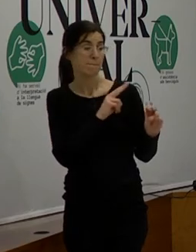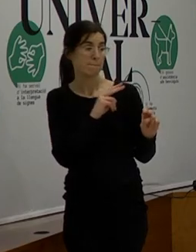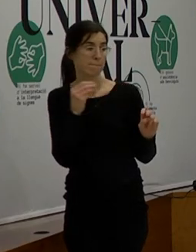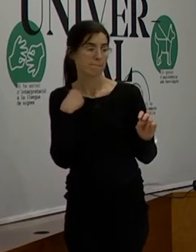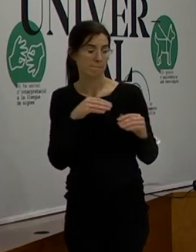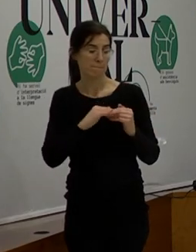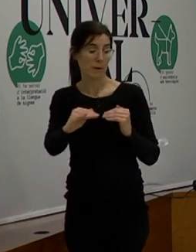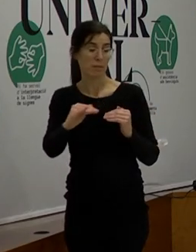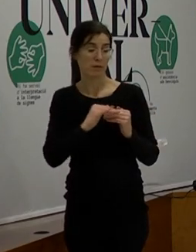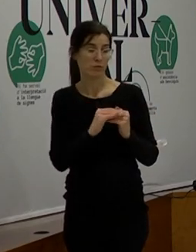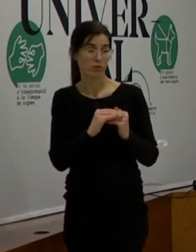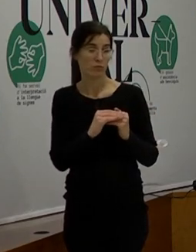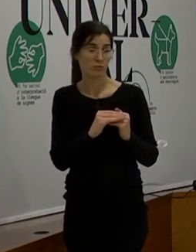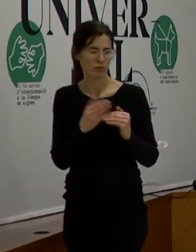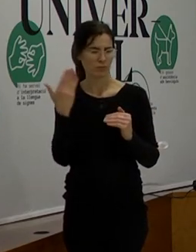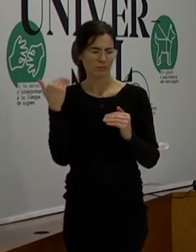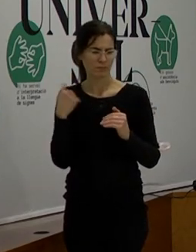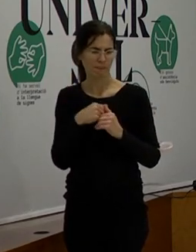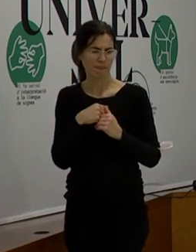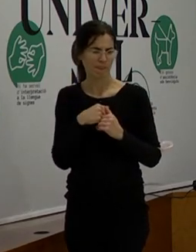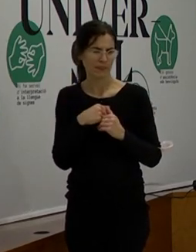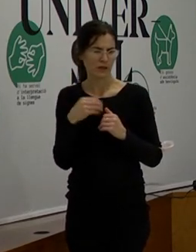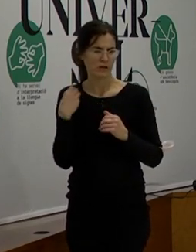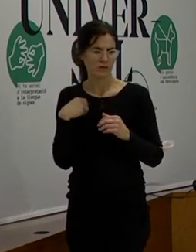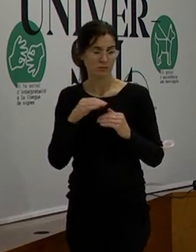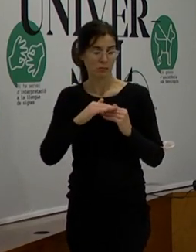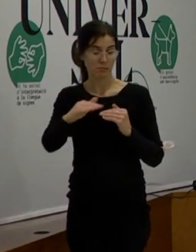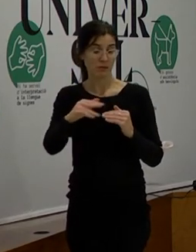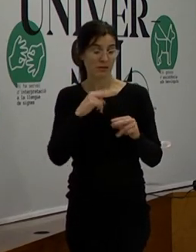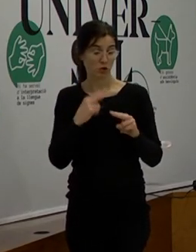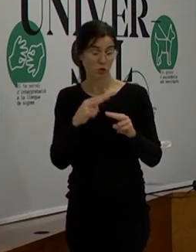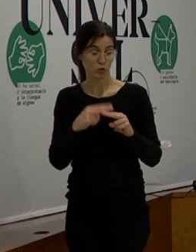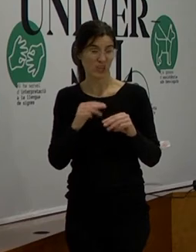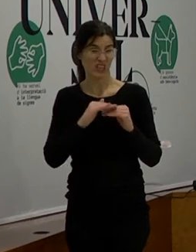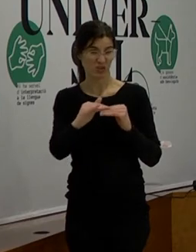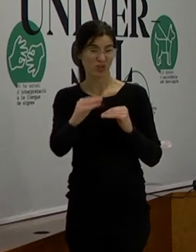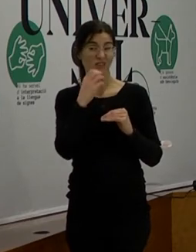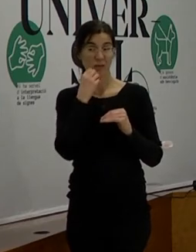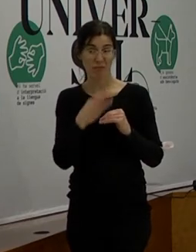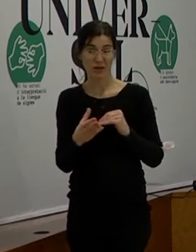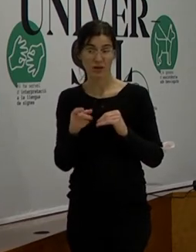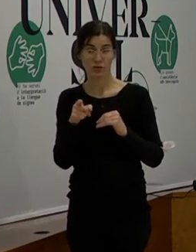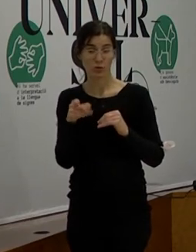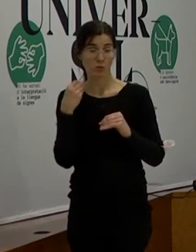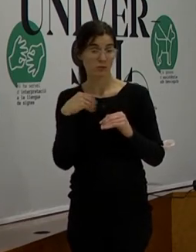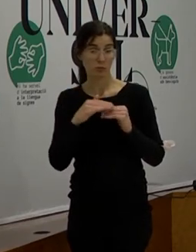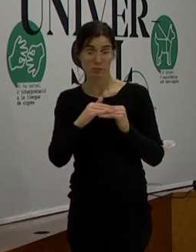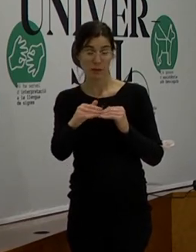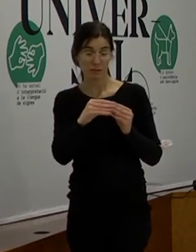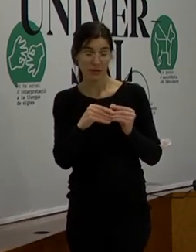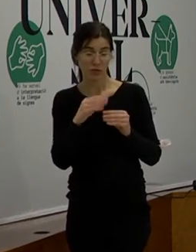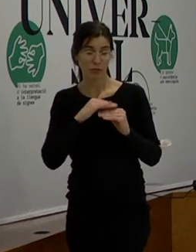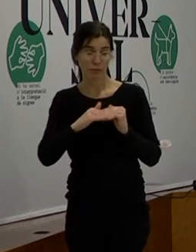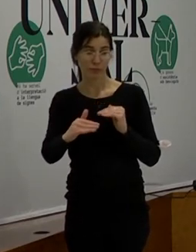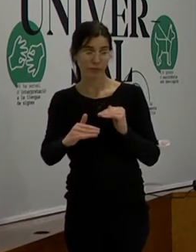els paviments, anterior, els paviments durs i llissos estan bé, i que tu els mateixos paviments amb